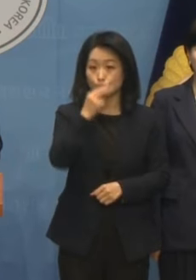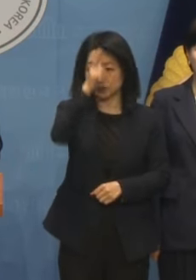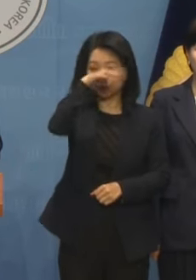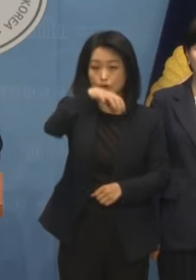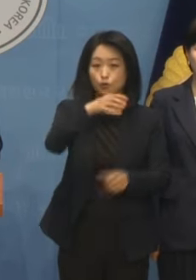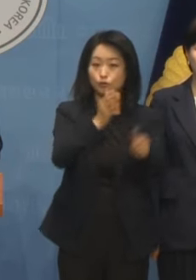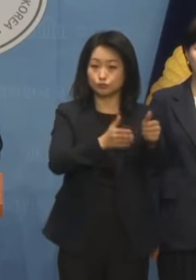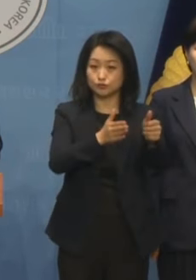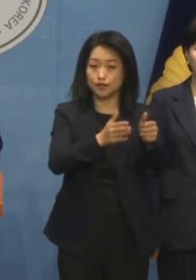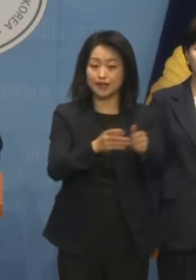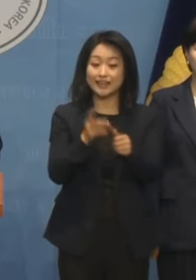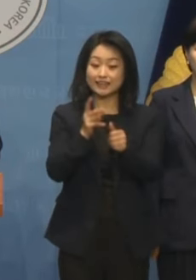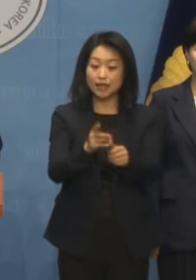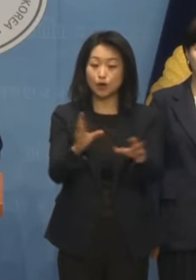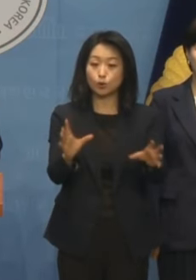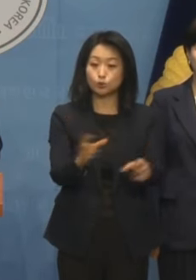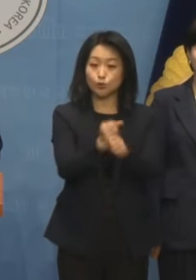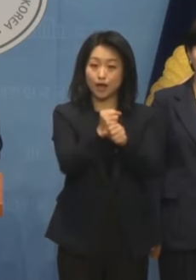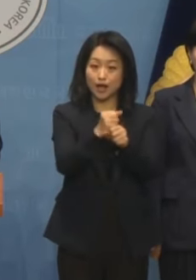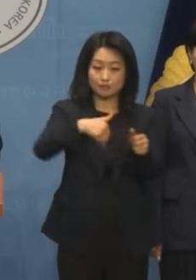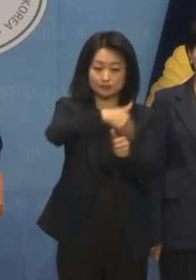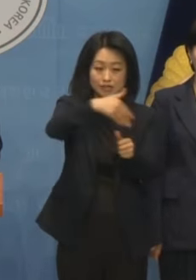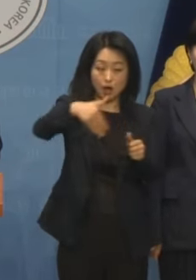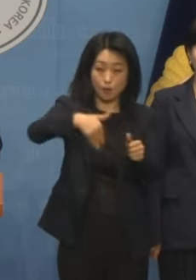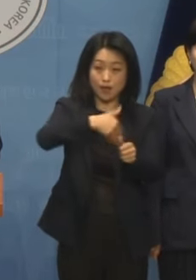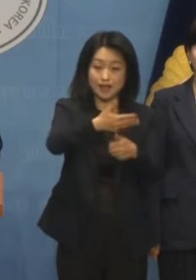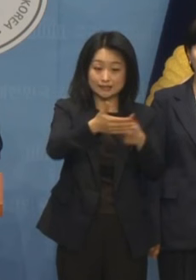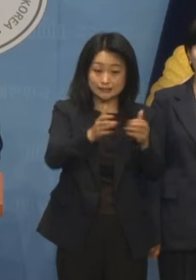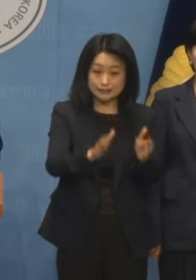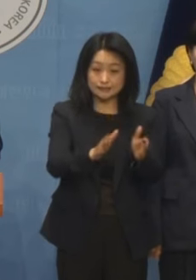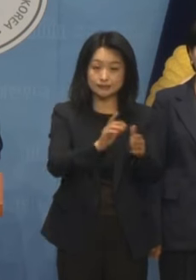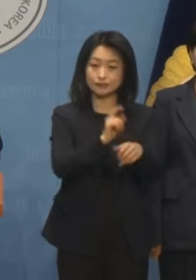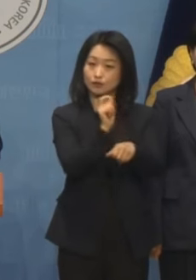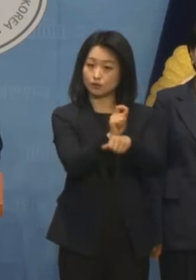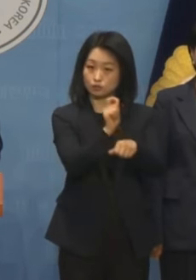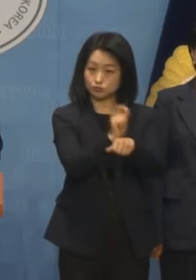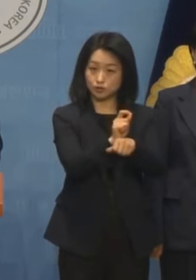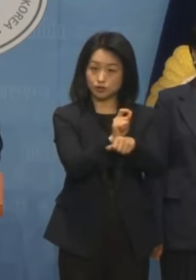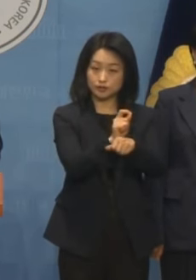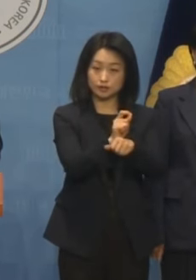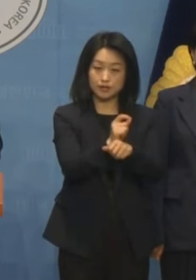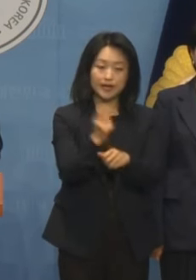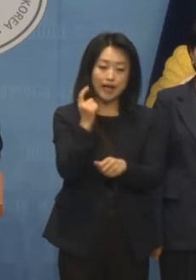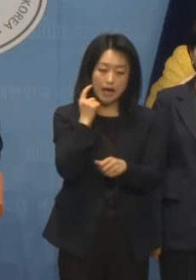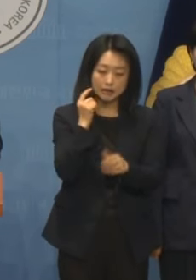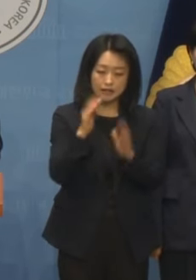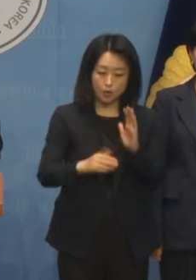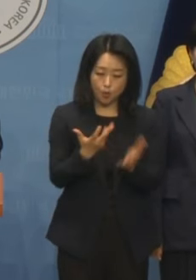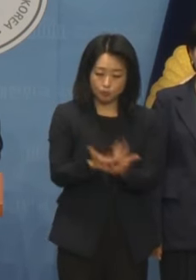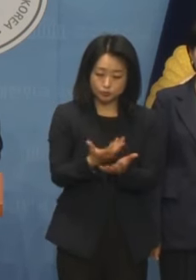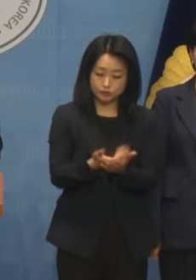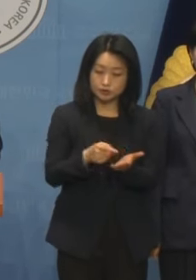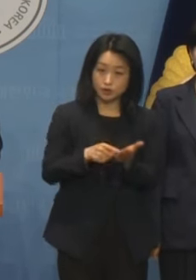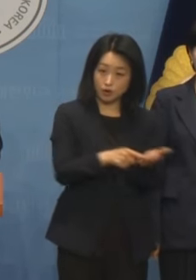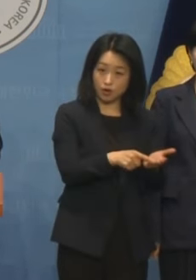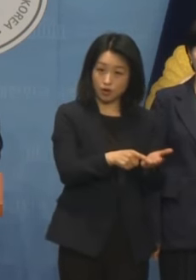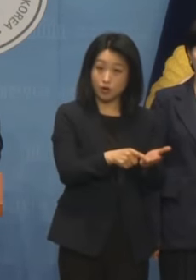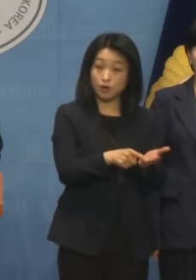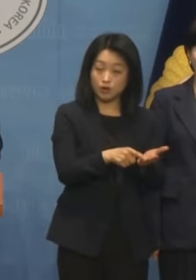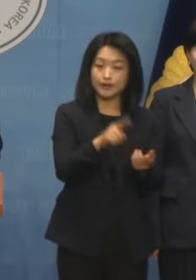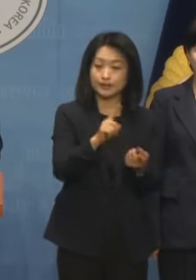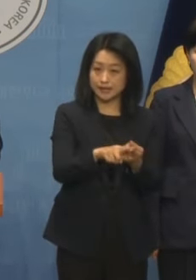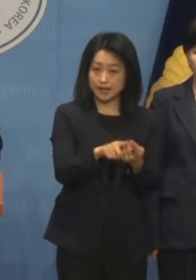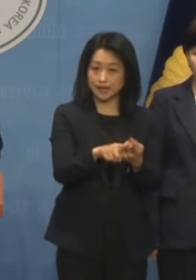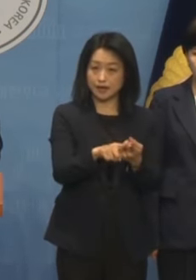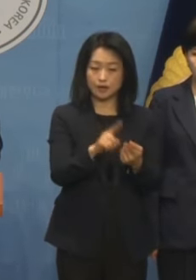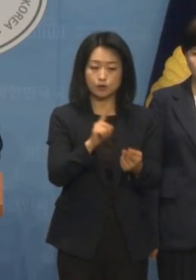요구합니다. 대테러 종합상황실 소속 공무원 등에 대한 허위 공문서 작성 및 동행사죄 위반